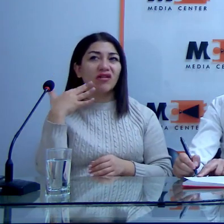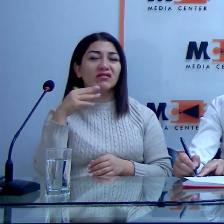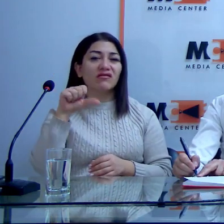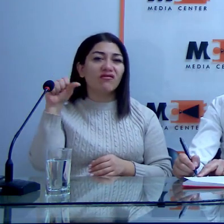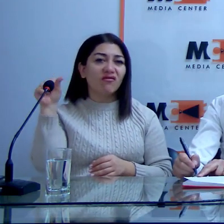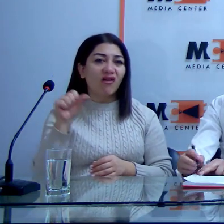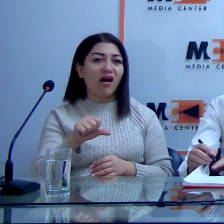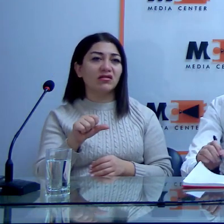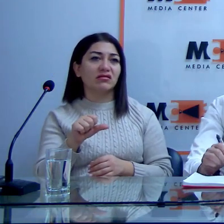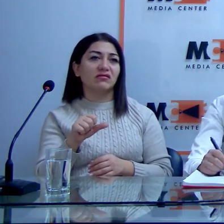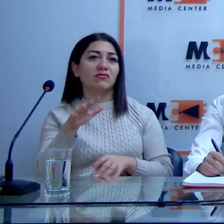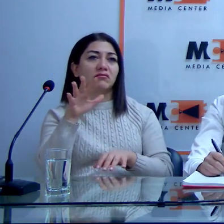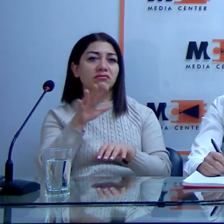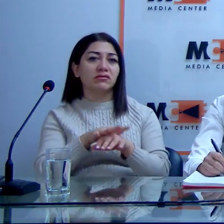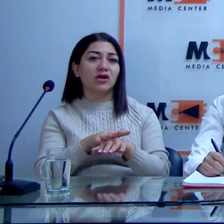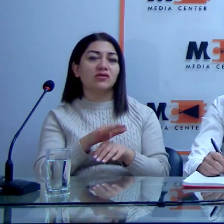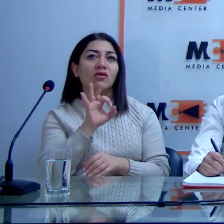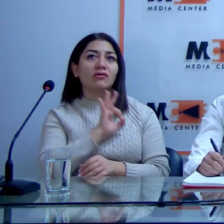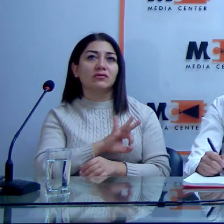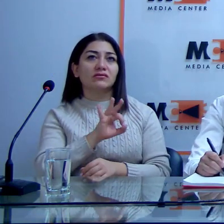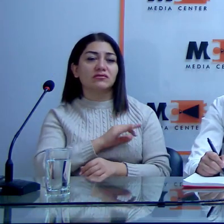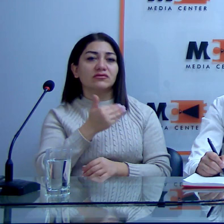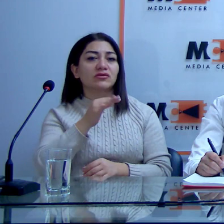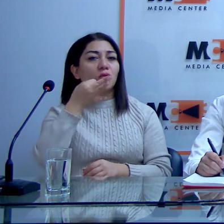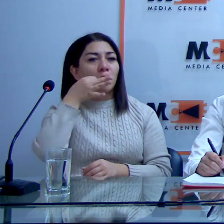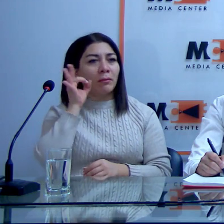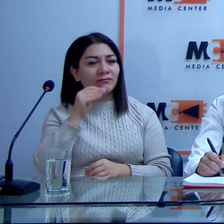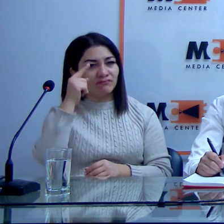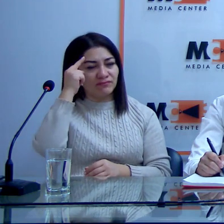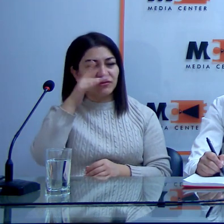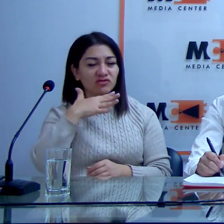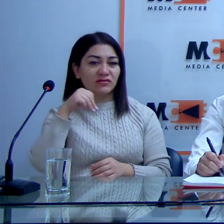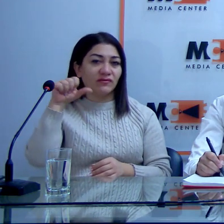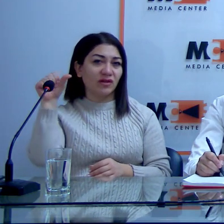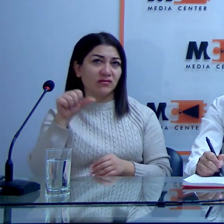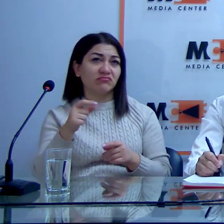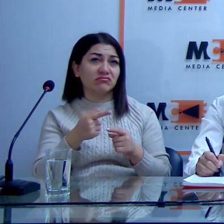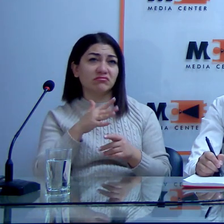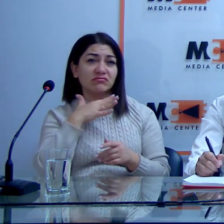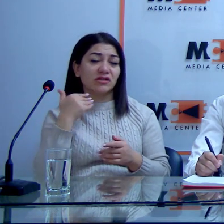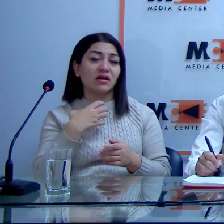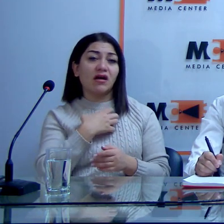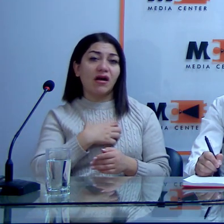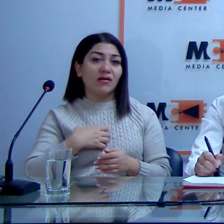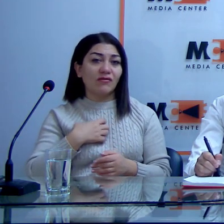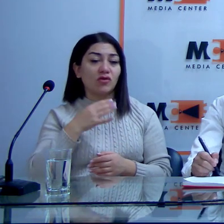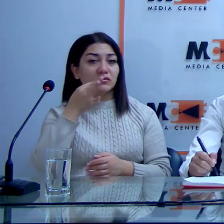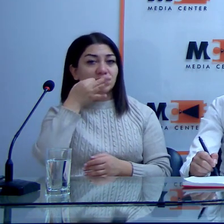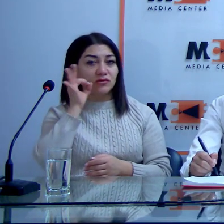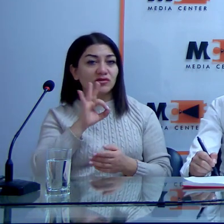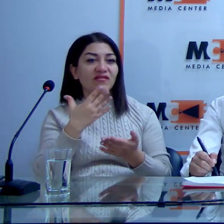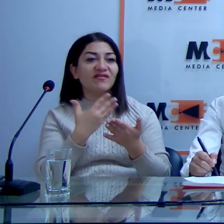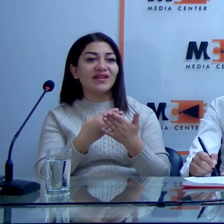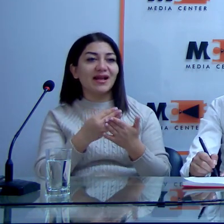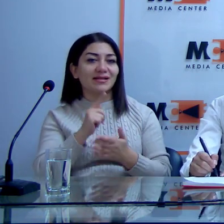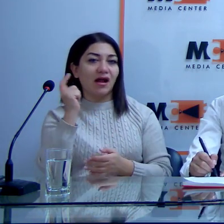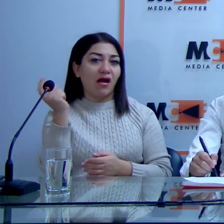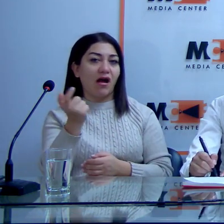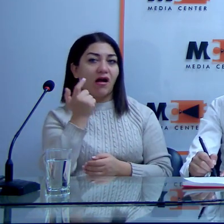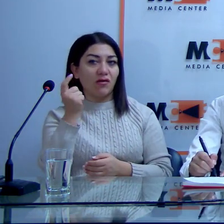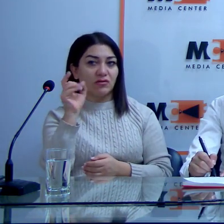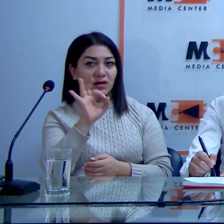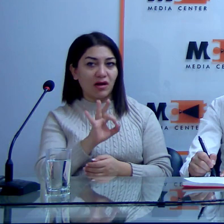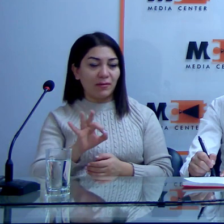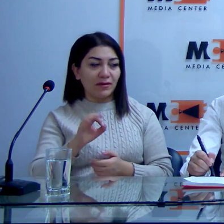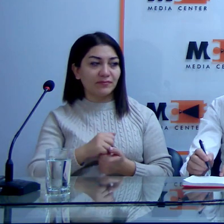վատ է գնահատում բանկային համակարգից օգտվելու իր հմտությունները, սա էլ բավականին կարևոր հմտություն է ֆինանսական անկախության